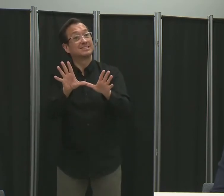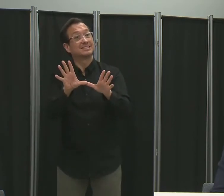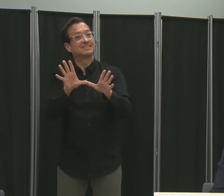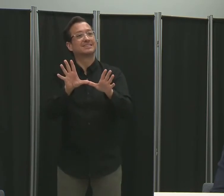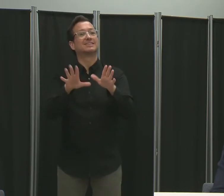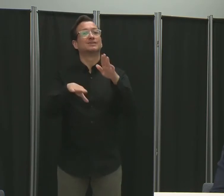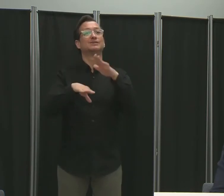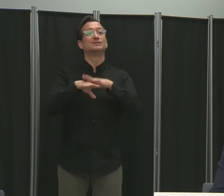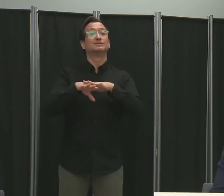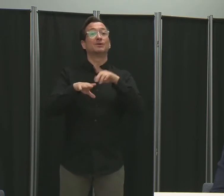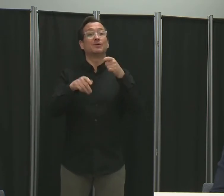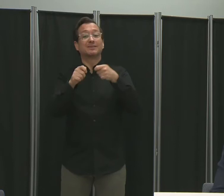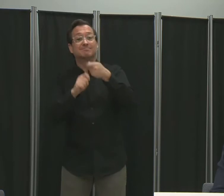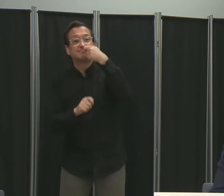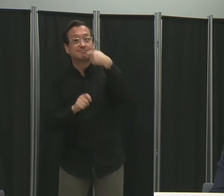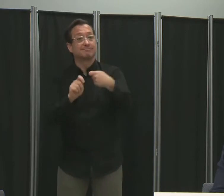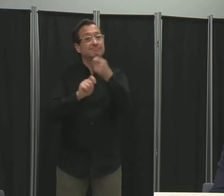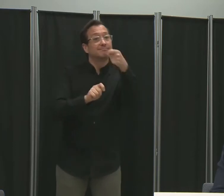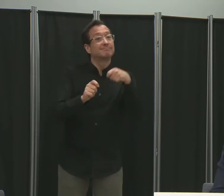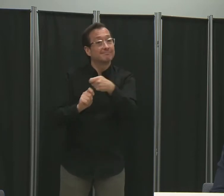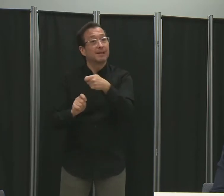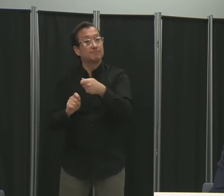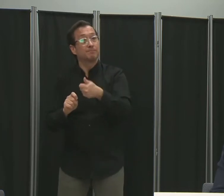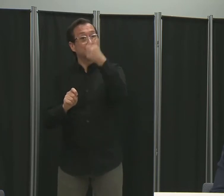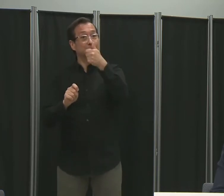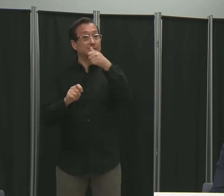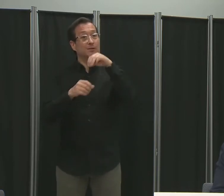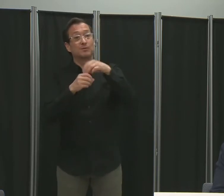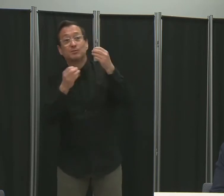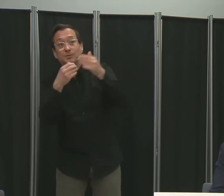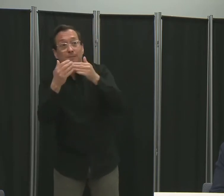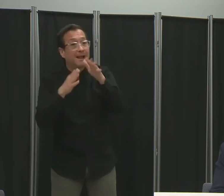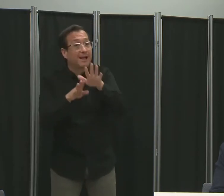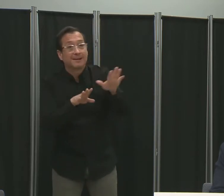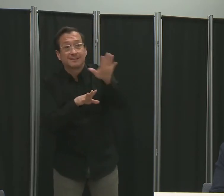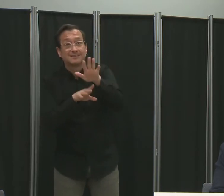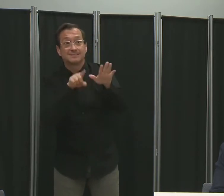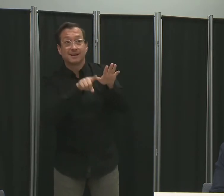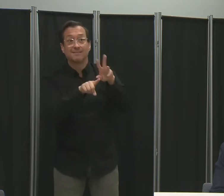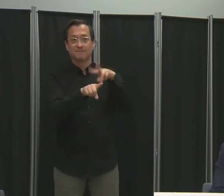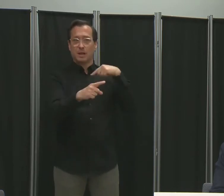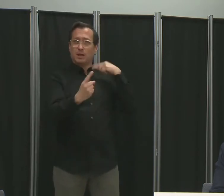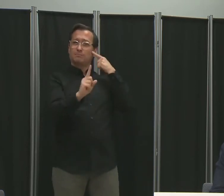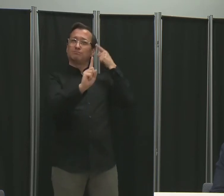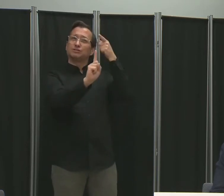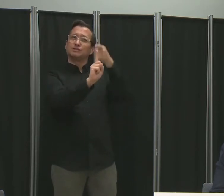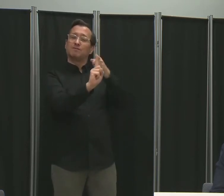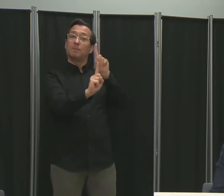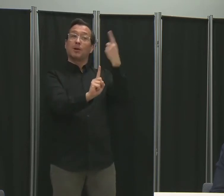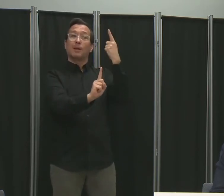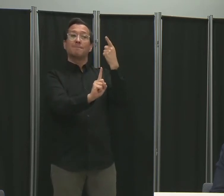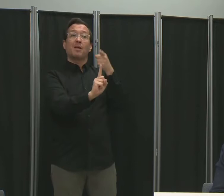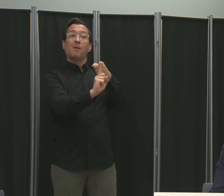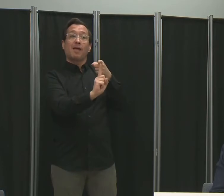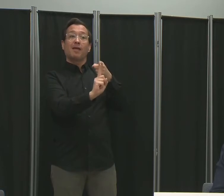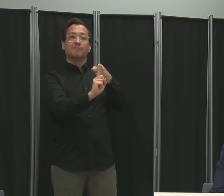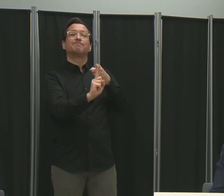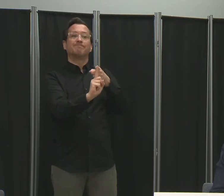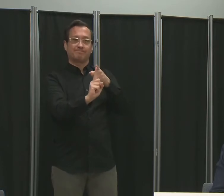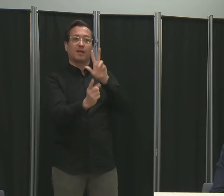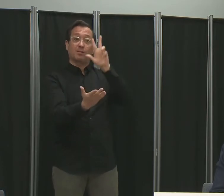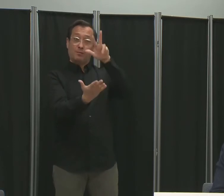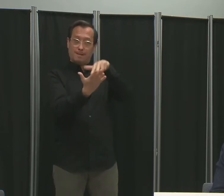un co vide auprès de la population notre objectif est d'arriver à plus de trois mille prélèvements par